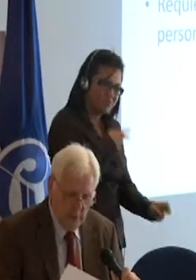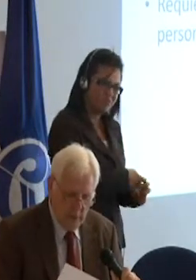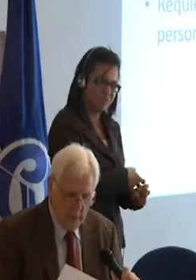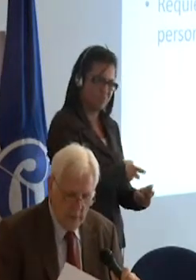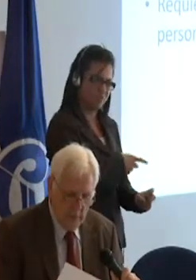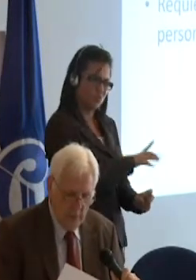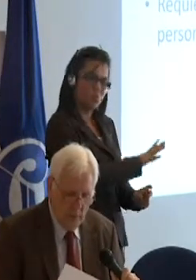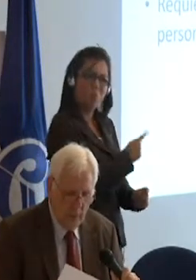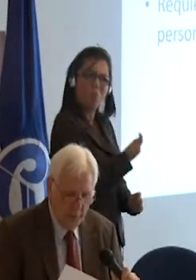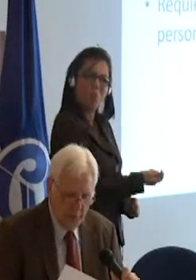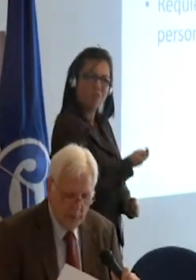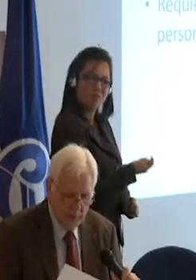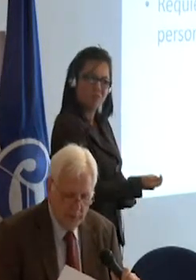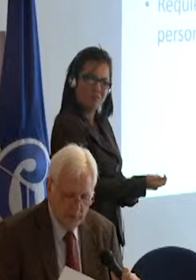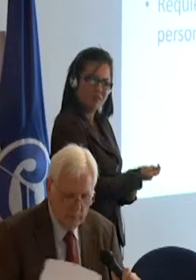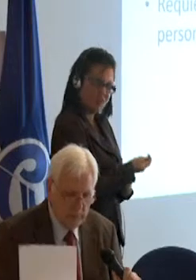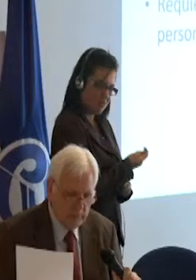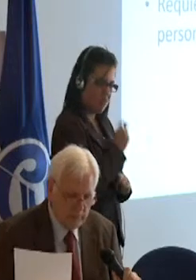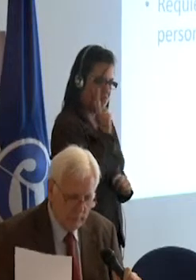dificultades particulares.